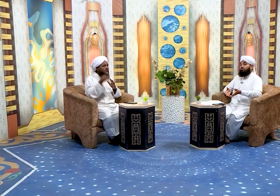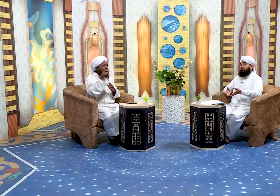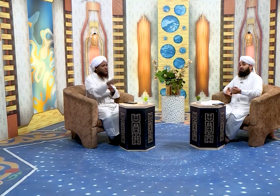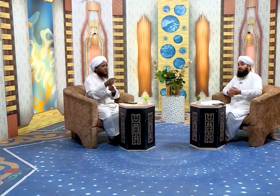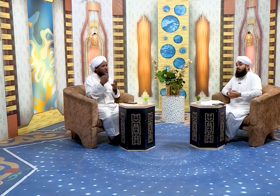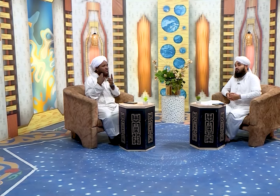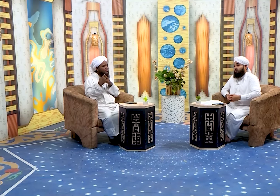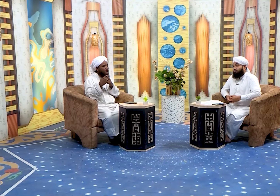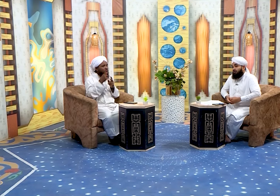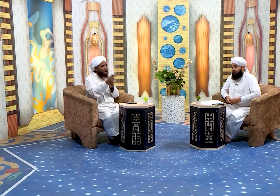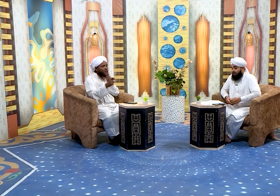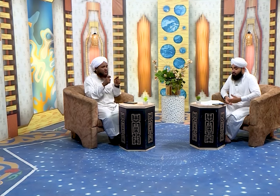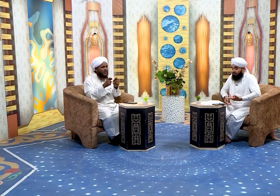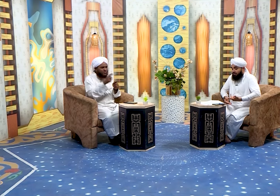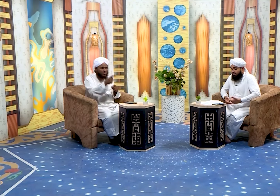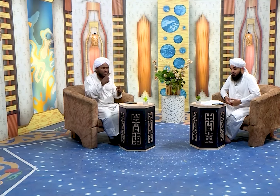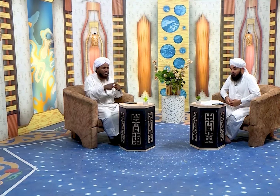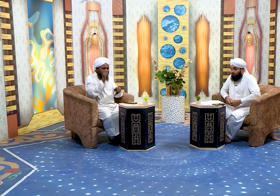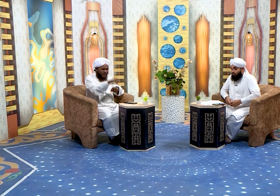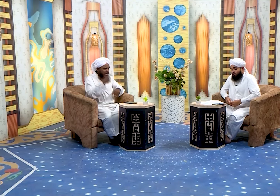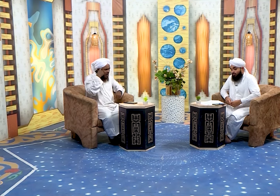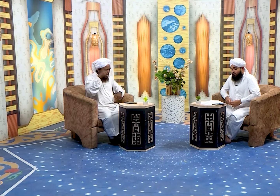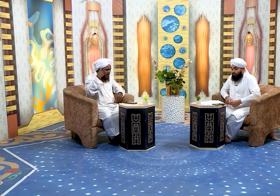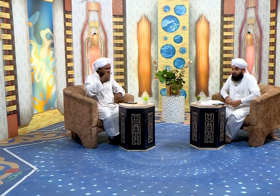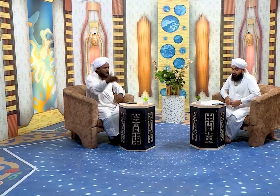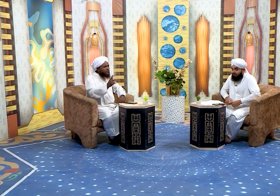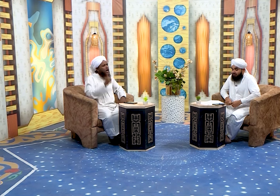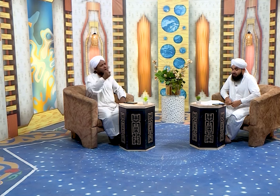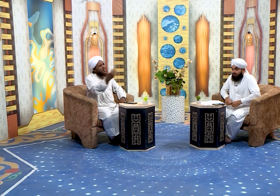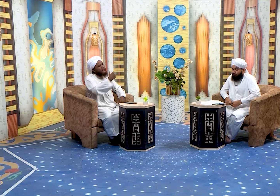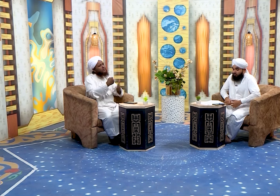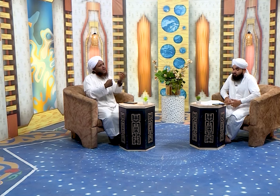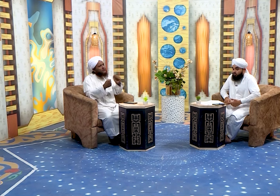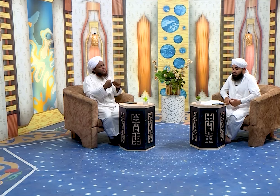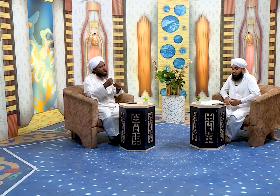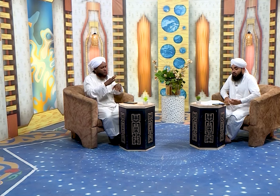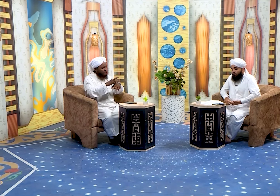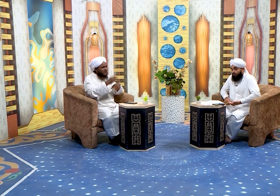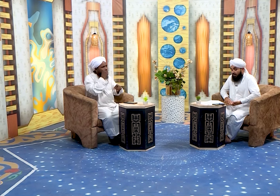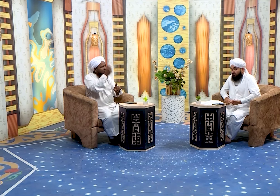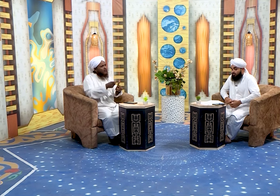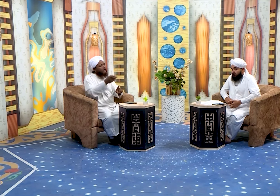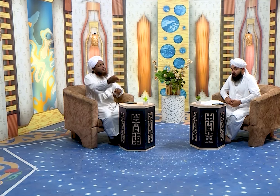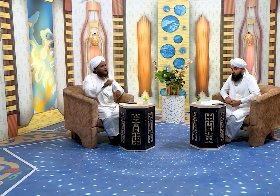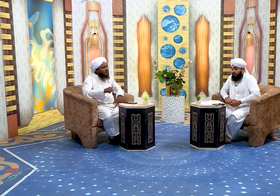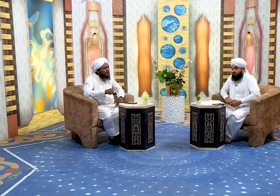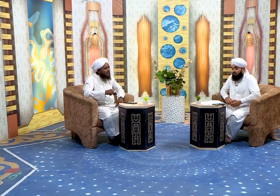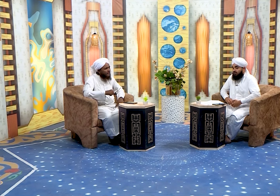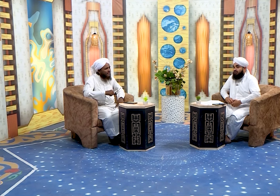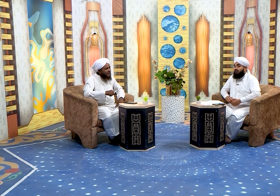الٹے سیدھے مشورے دے رہا ہے اور کہتا ہے کہ تو تو رب ہے اور بندہ بننا چاہتا ہے تو معبود ہے اور عابد بننے کی خواہش کرتا ہے